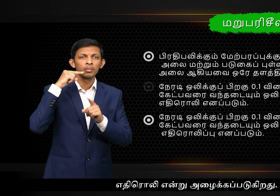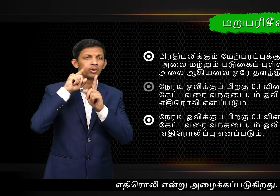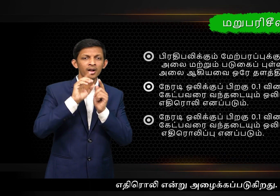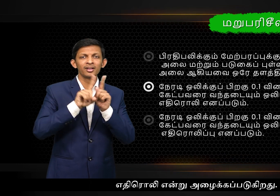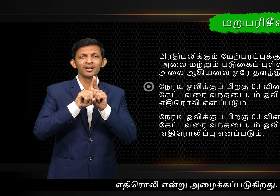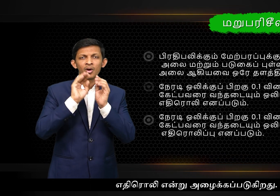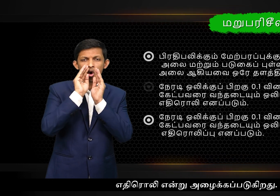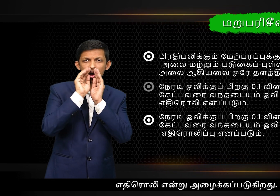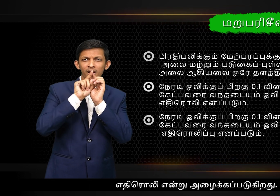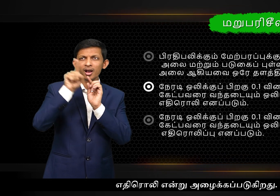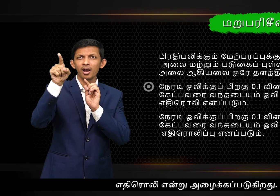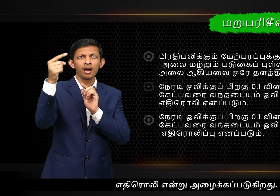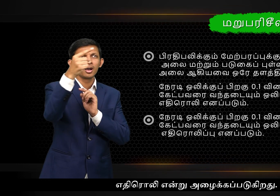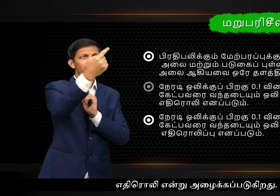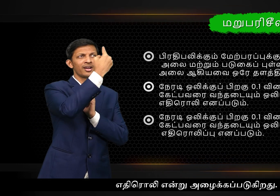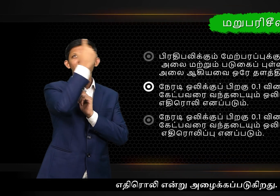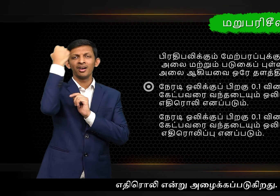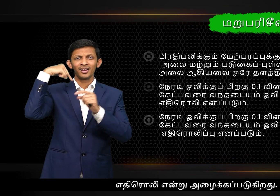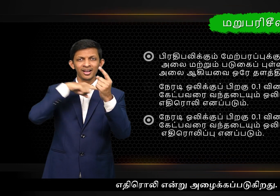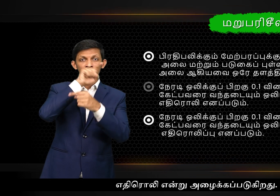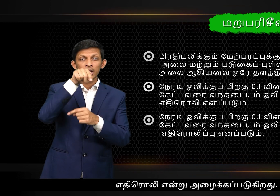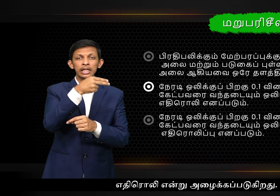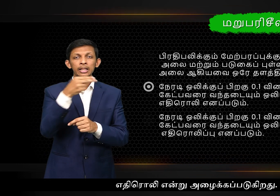வந்தடைவது எதிரொலி என்று அழைக்கப்படுகிறது.